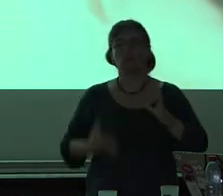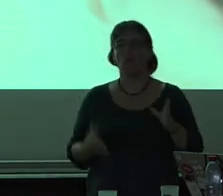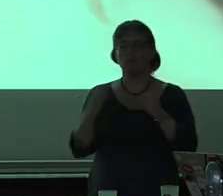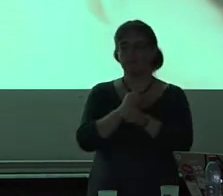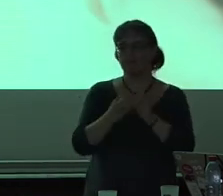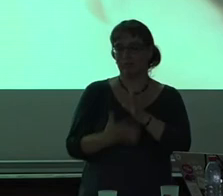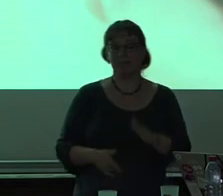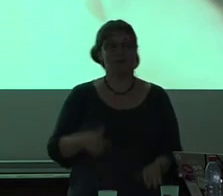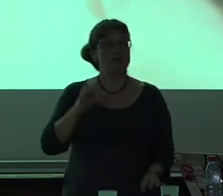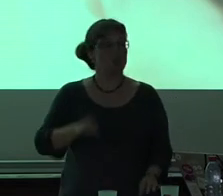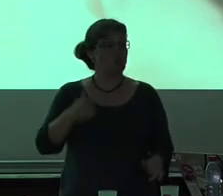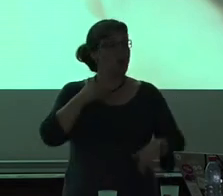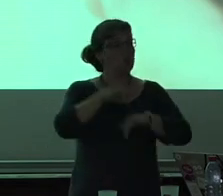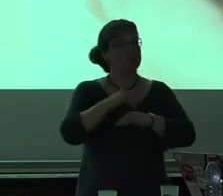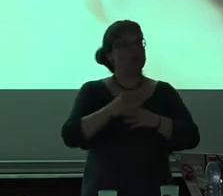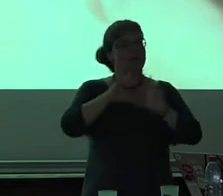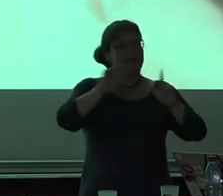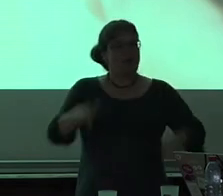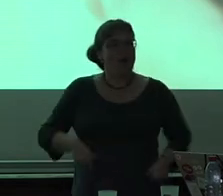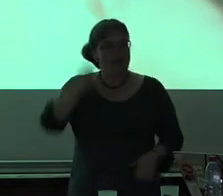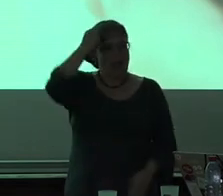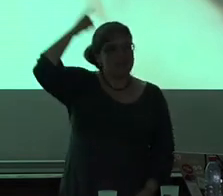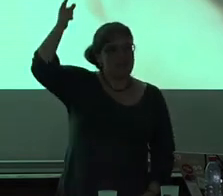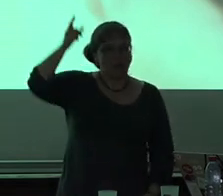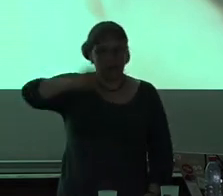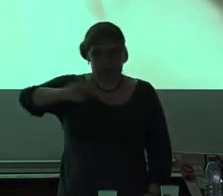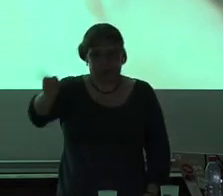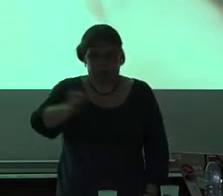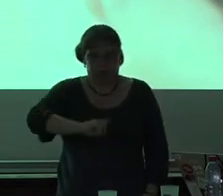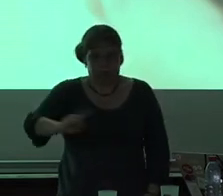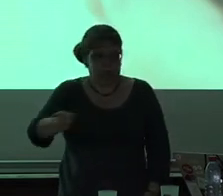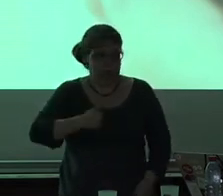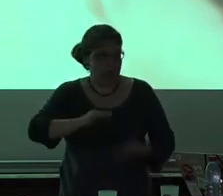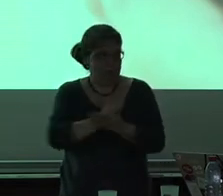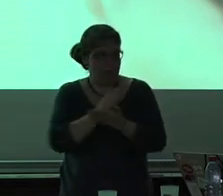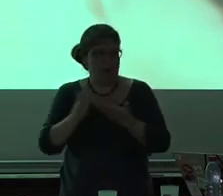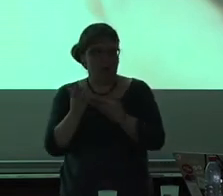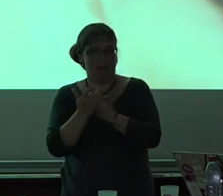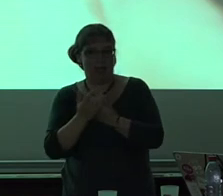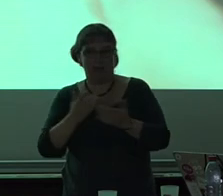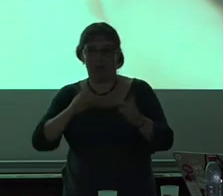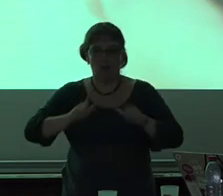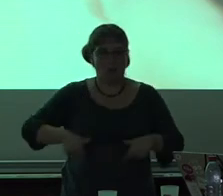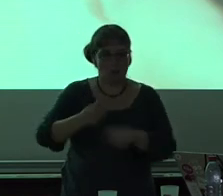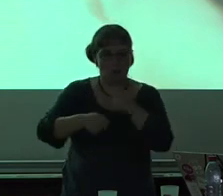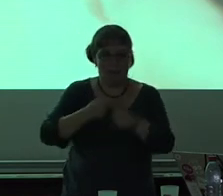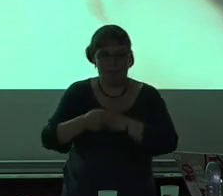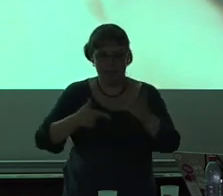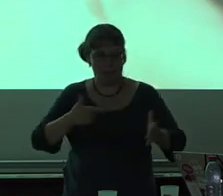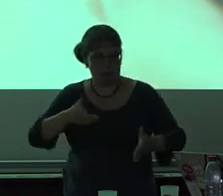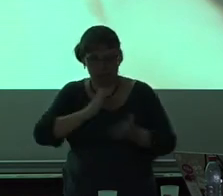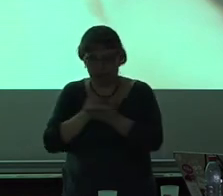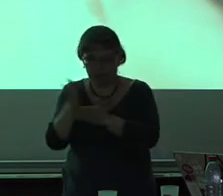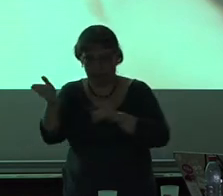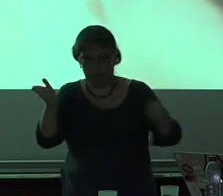moi, je n'ai pas fait d'école d'ingénieur. J'ai fait une prépa lettres et une école de commerce, donc absolument rien à voir. Et j'étais persuadée que les